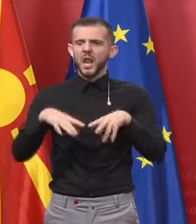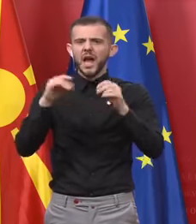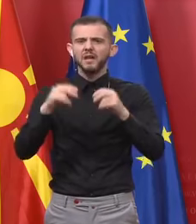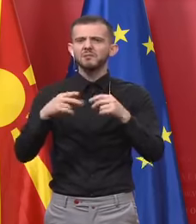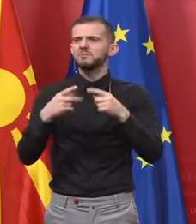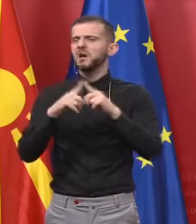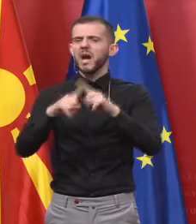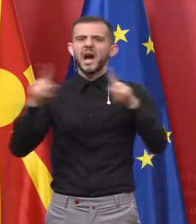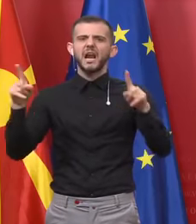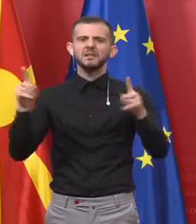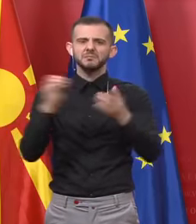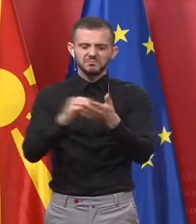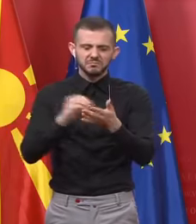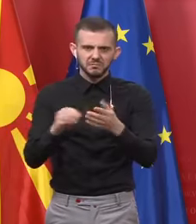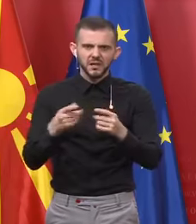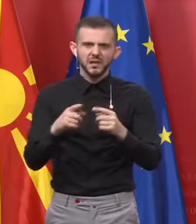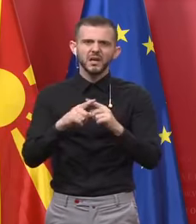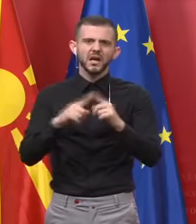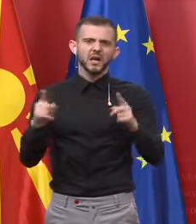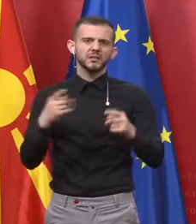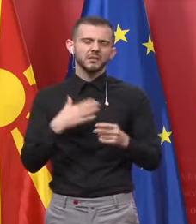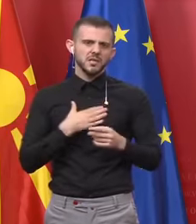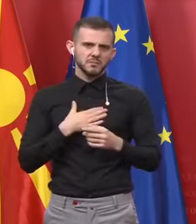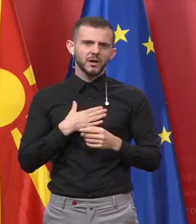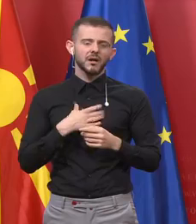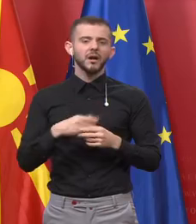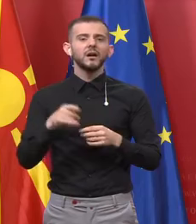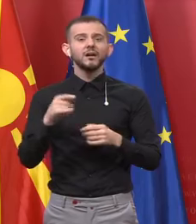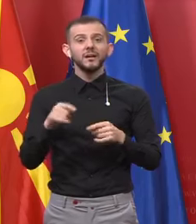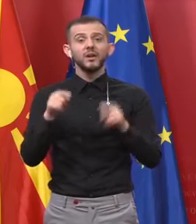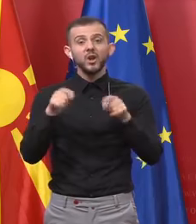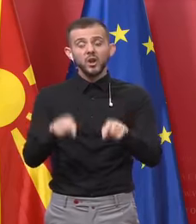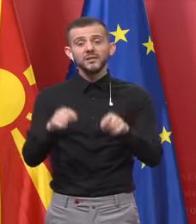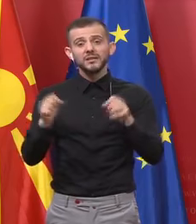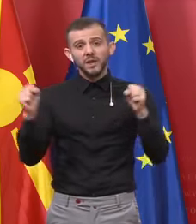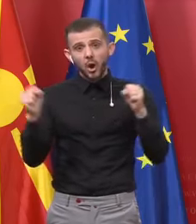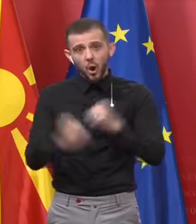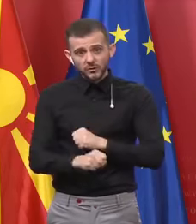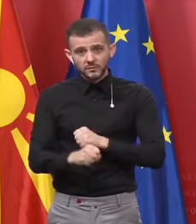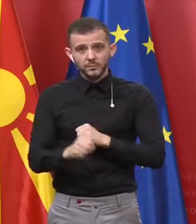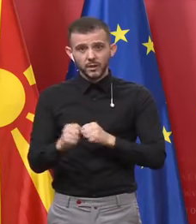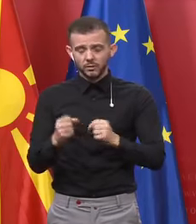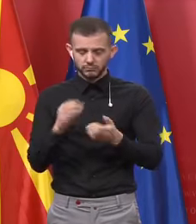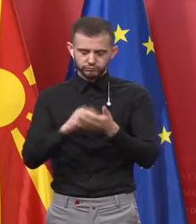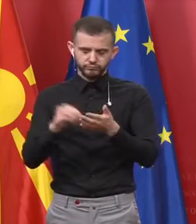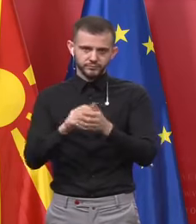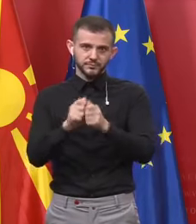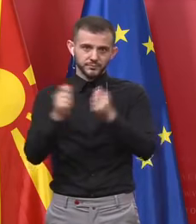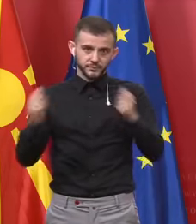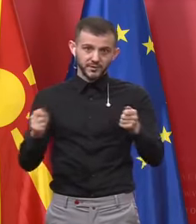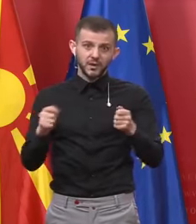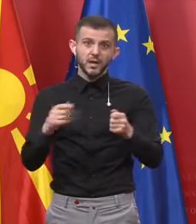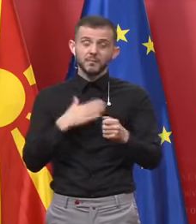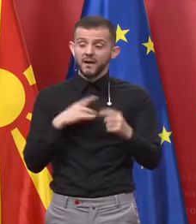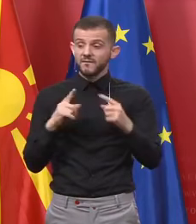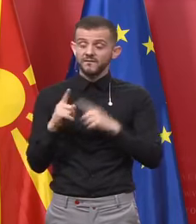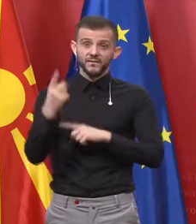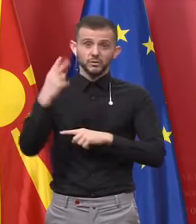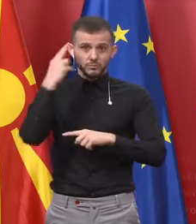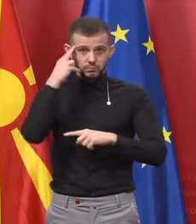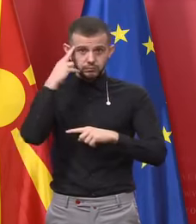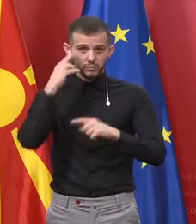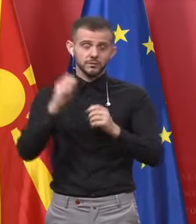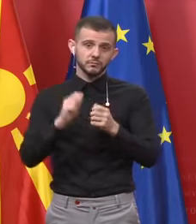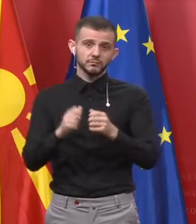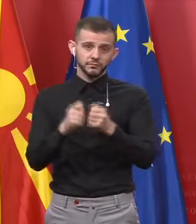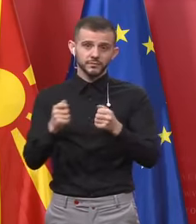публикации, може и некои мини-серии да се публикуваат, но сериозните списанија со висок импакт фактор, тие кои што ги цитиравме